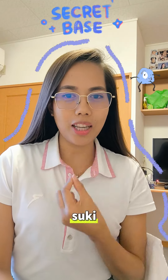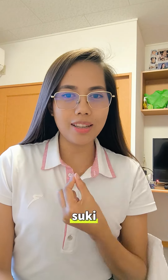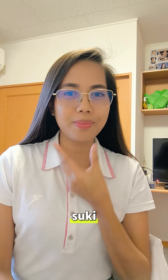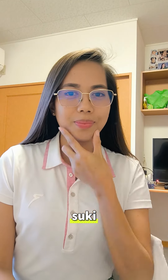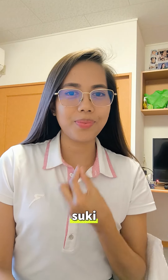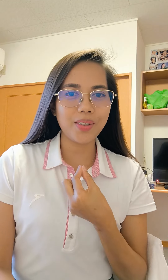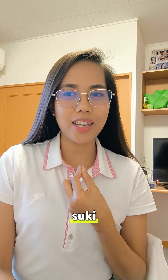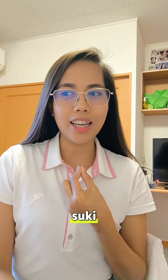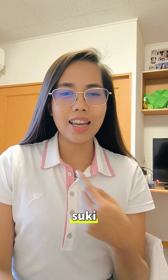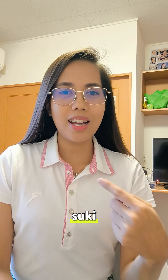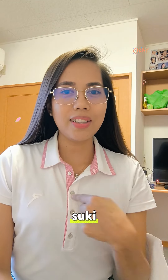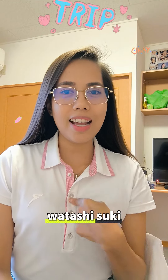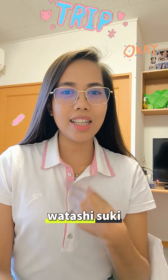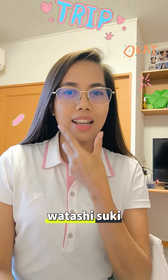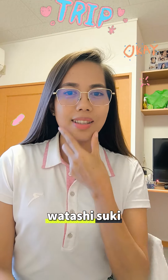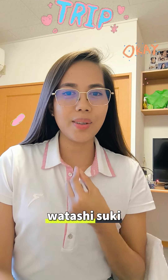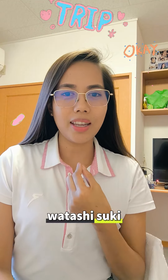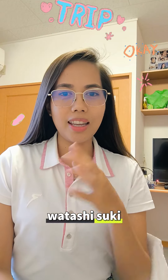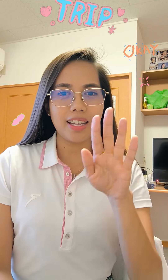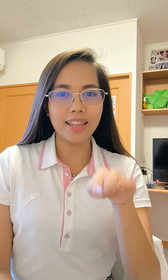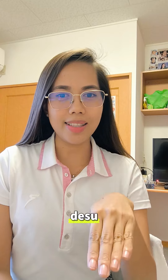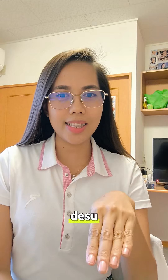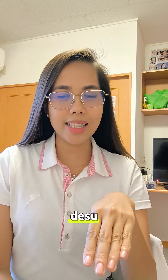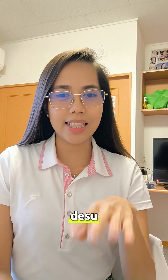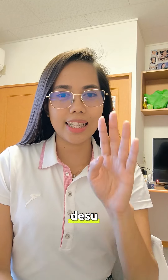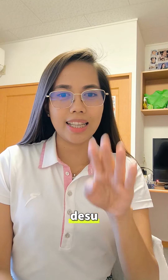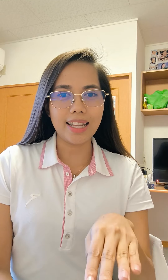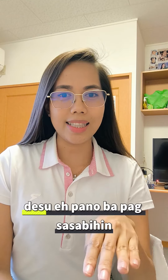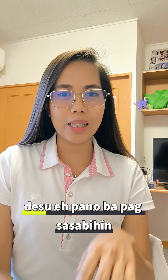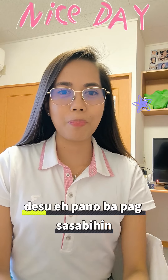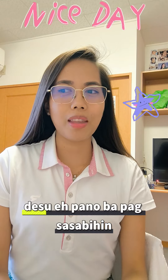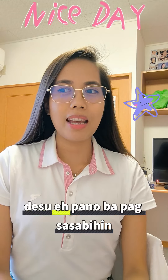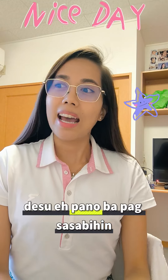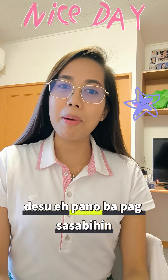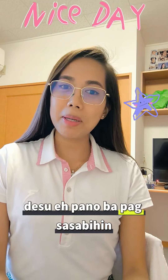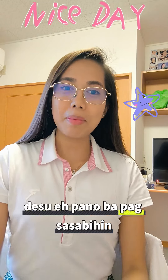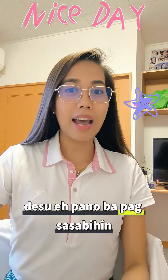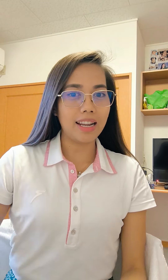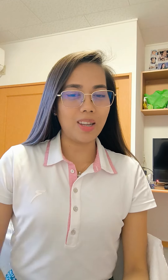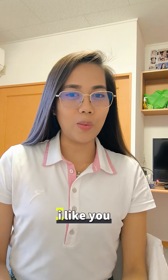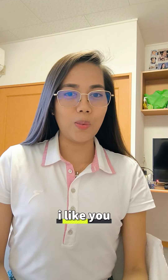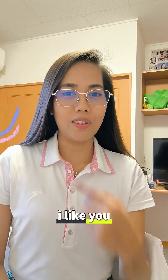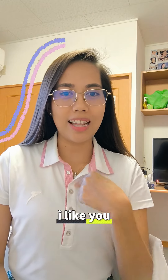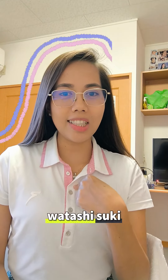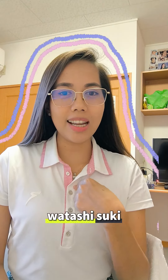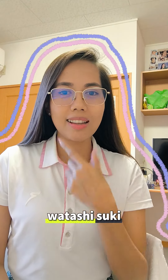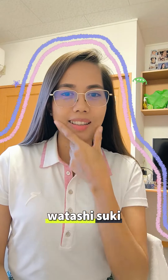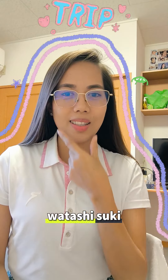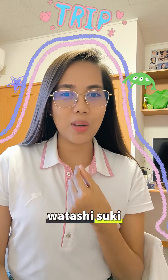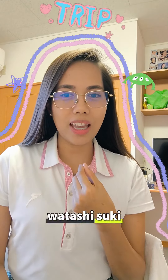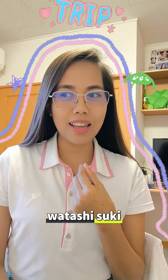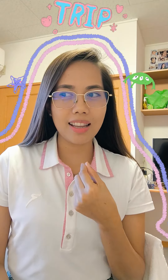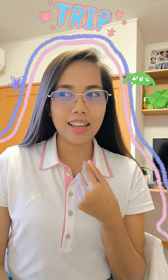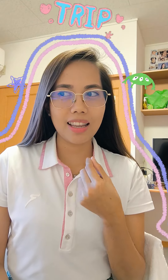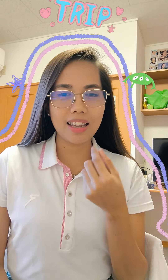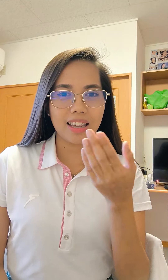suki, suki, watashi, suki, des. Des. Paano pagkasabihin I like you? Watashi, suki,